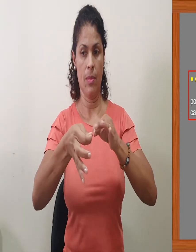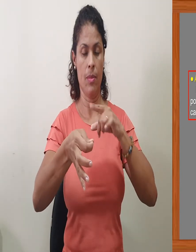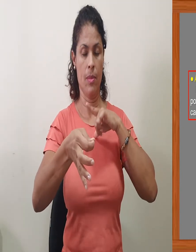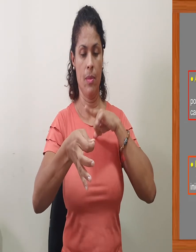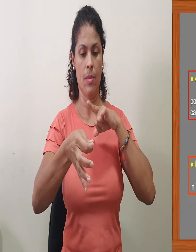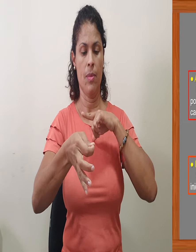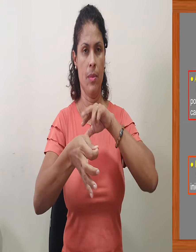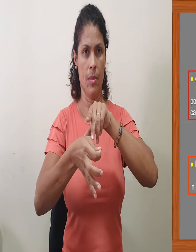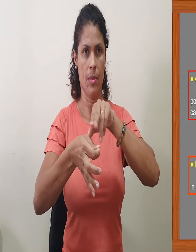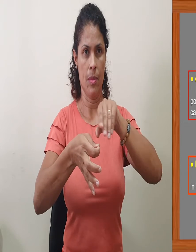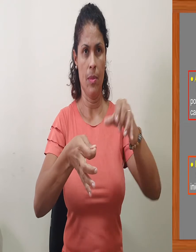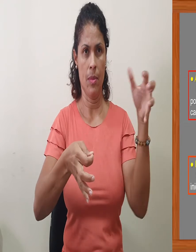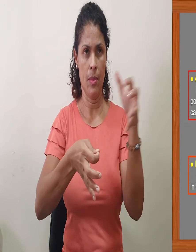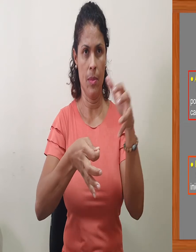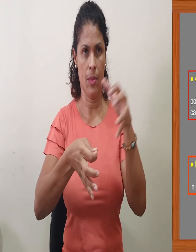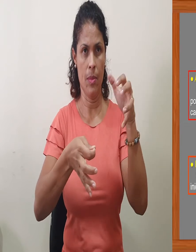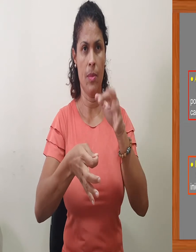carcinogênese.